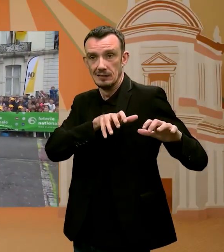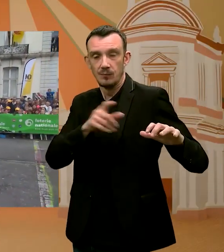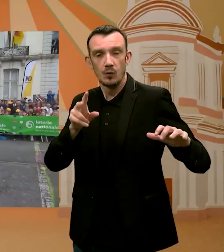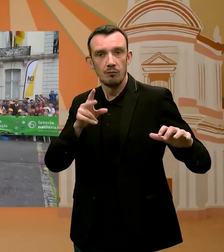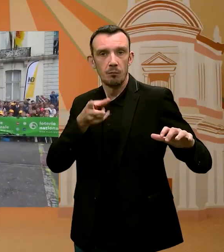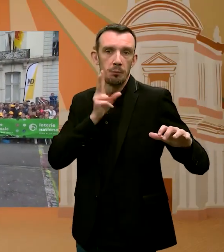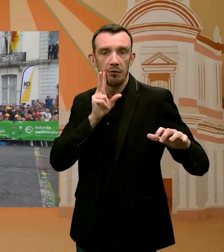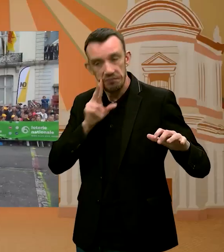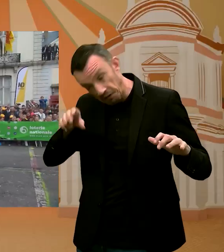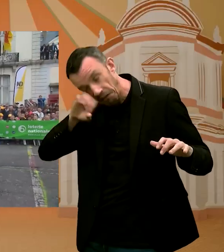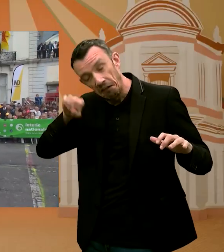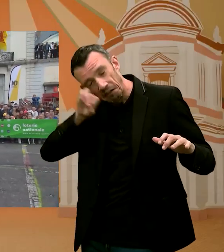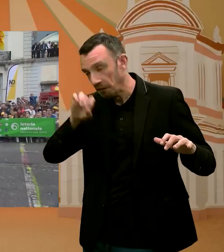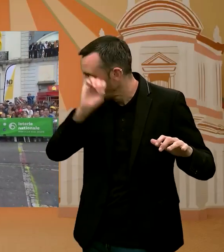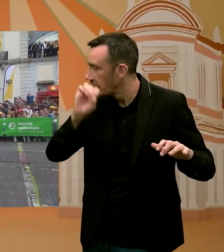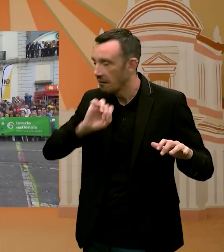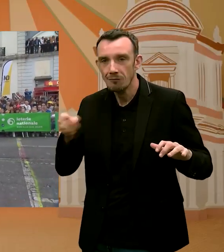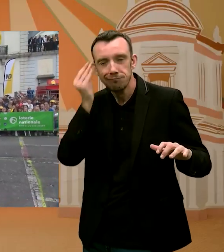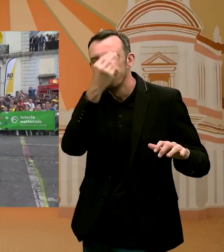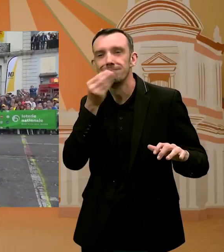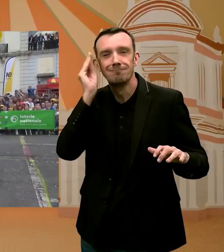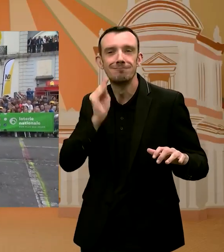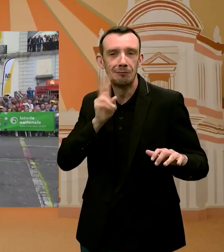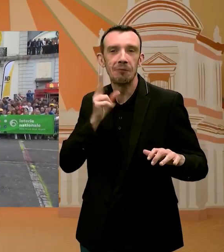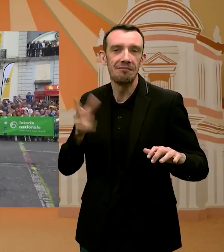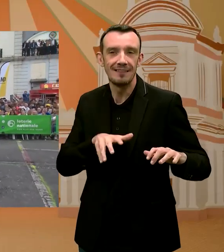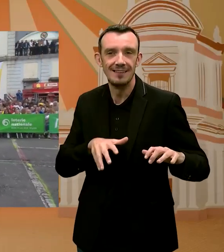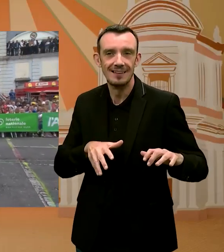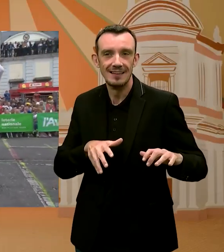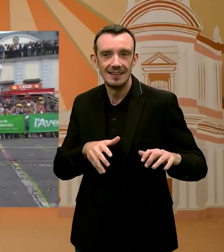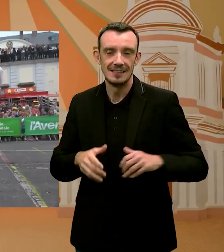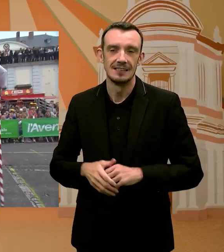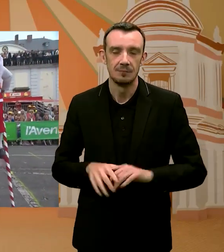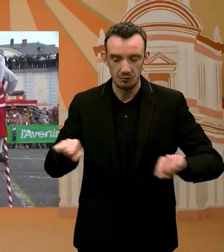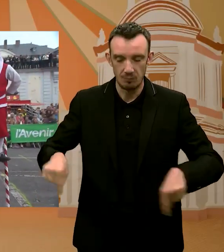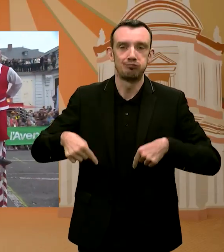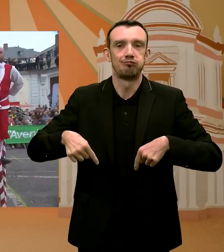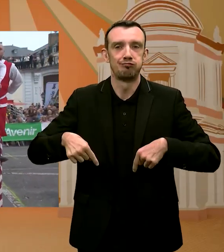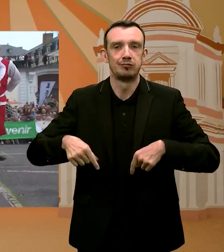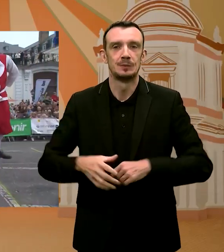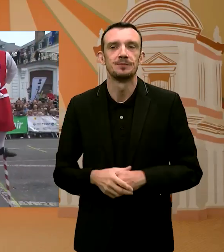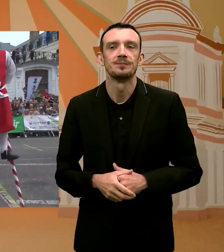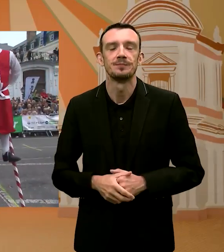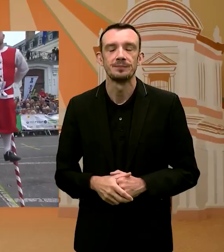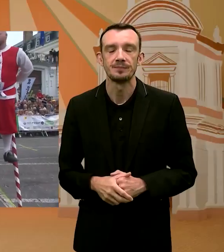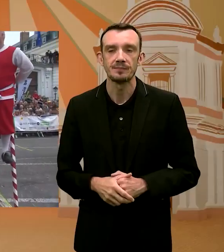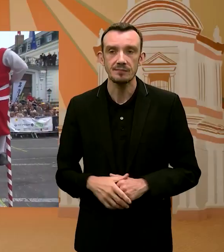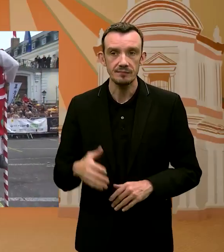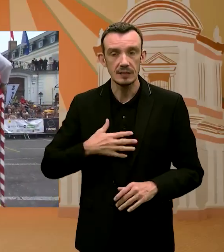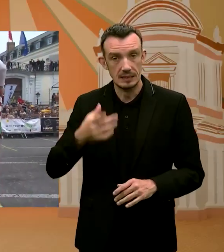il fait un petit essuie, voilà, merci Jérémy. Il prend je tiens à dire que cette technique d'attraper les chasses par